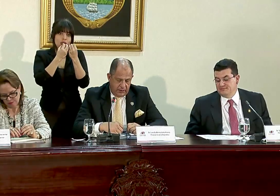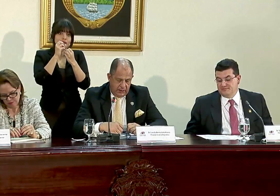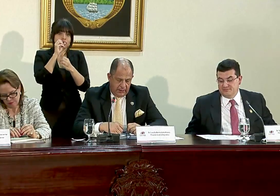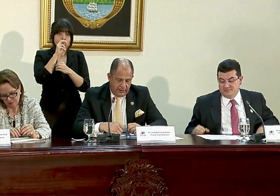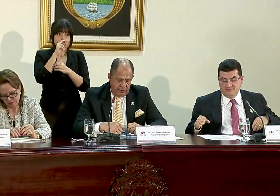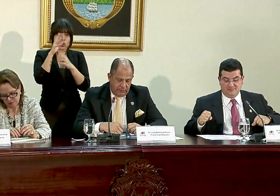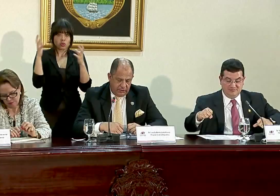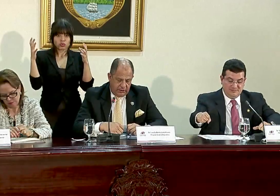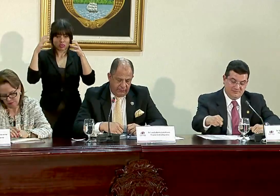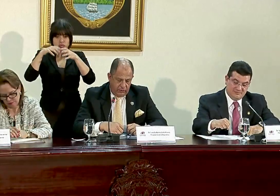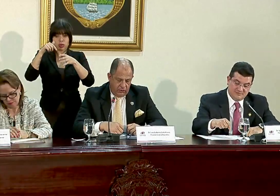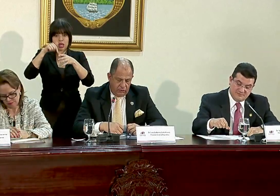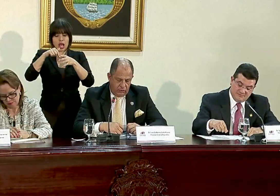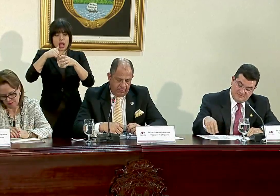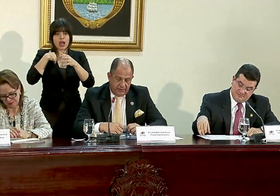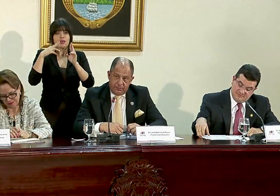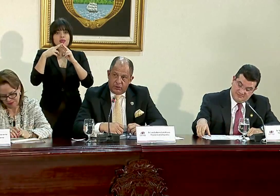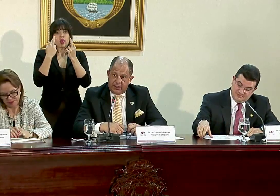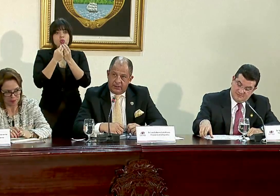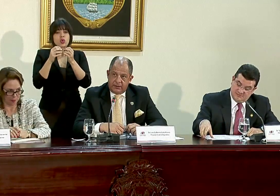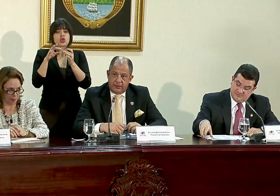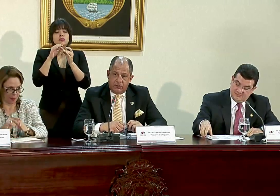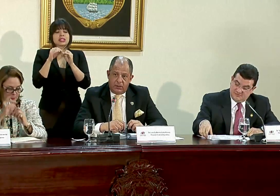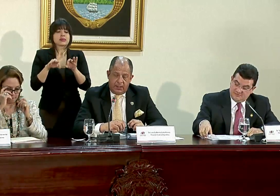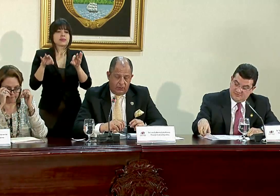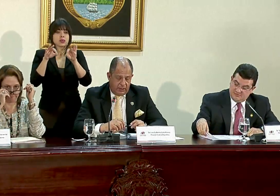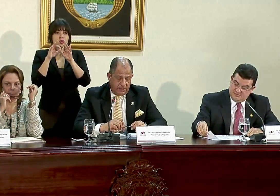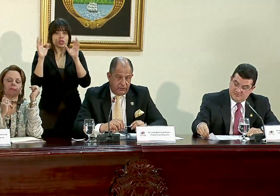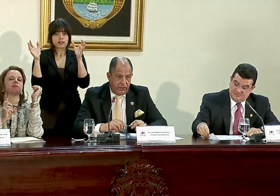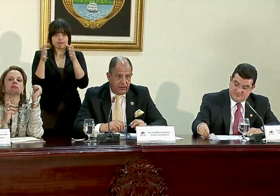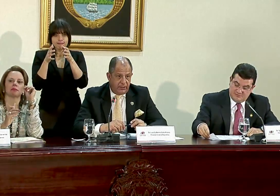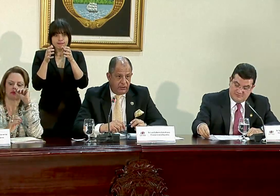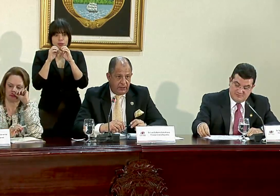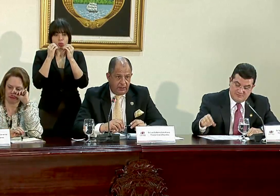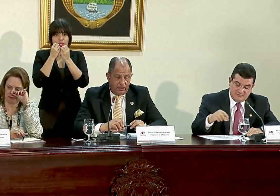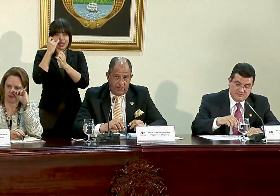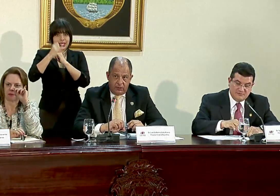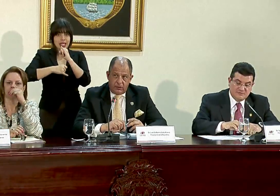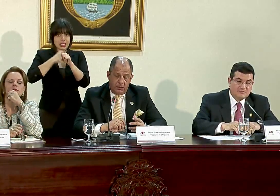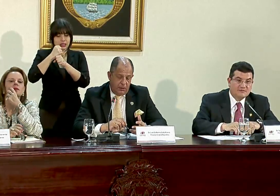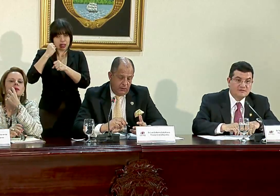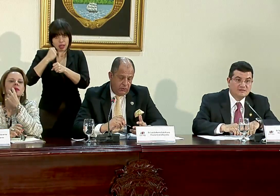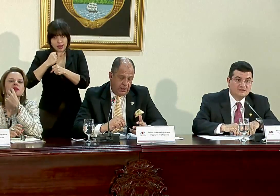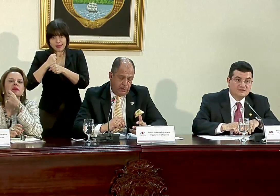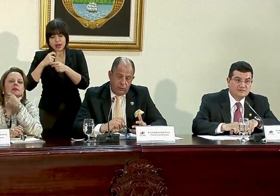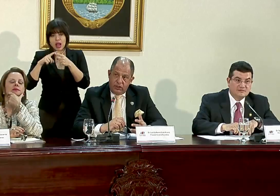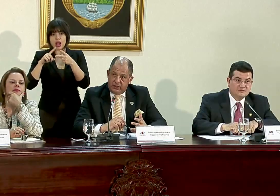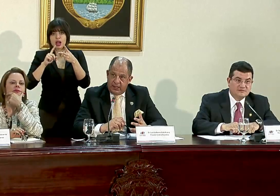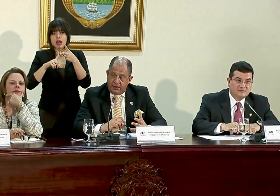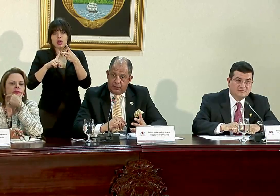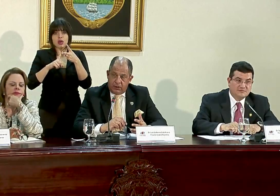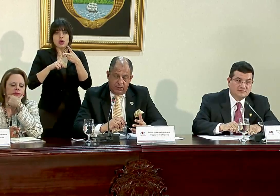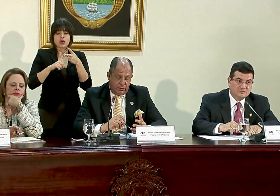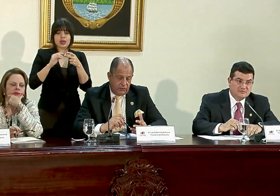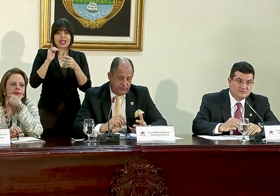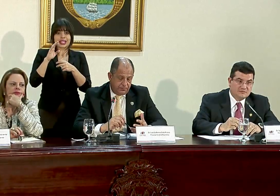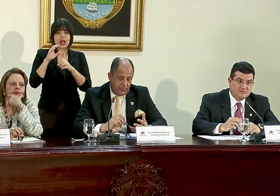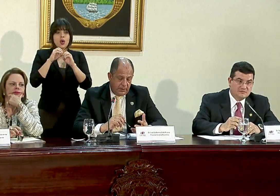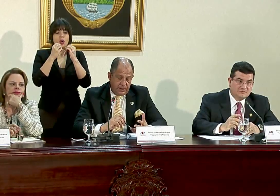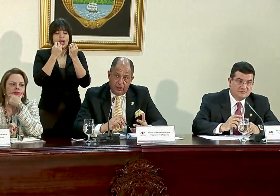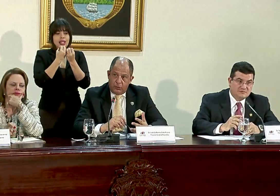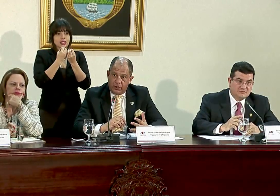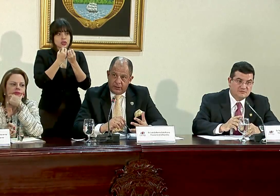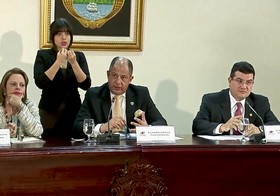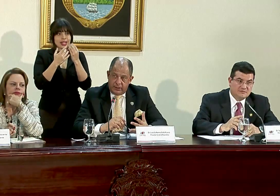Unidas allí vamos a tener reunión con los más importantes con la Organización Internacional del Trabajo con la UIT la Organización